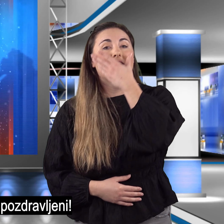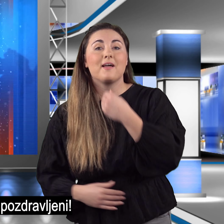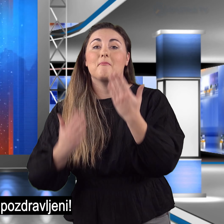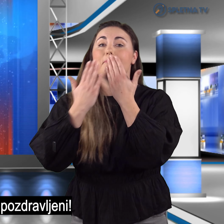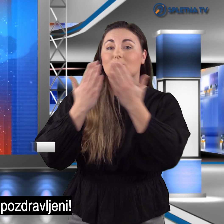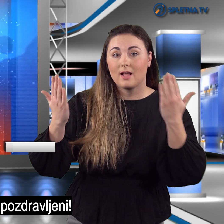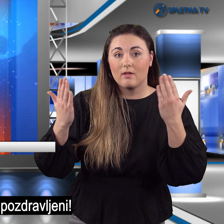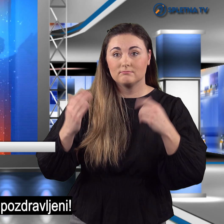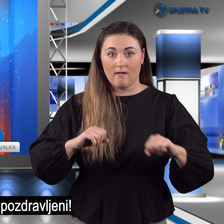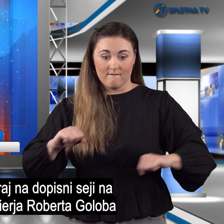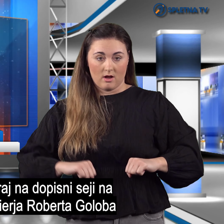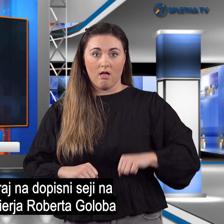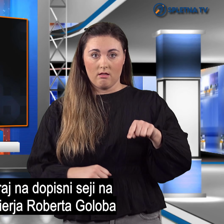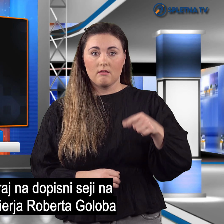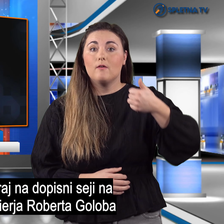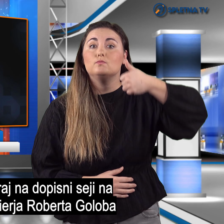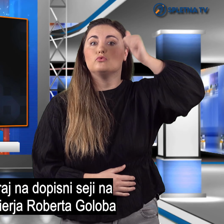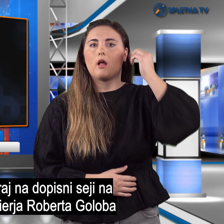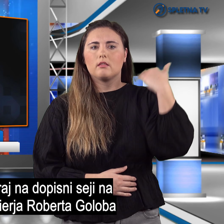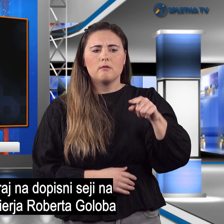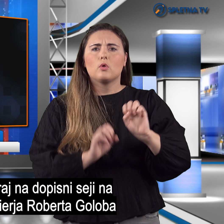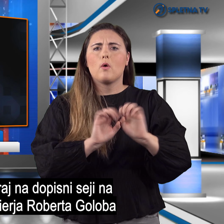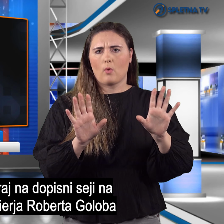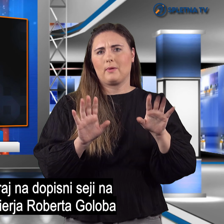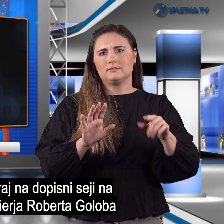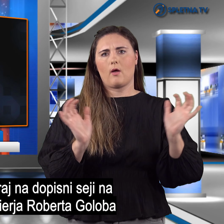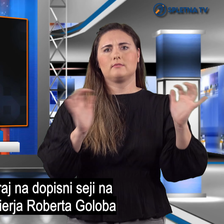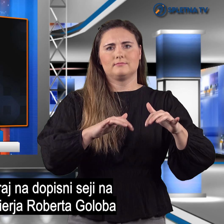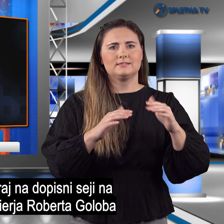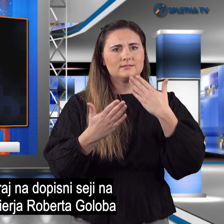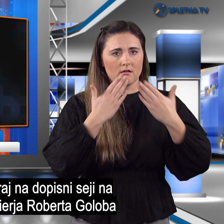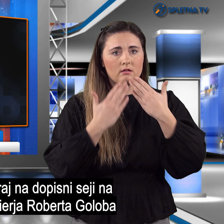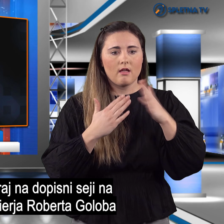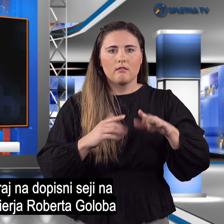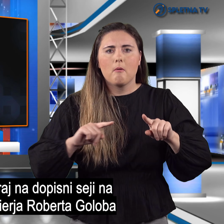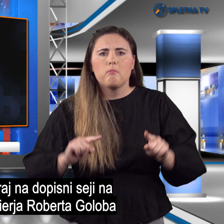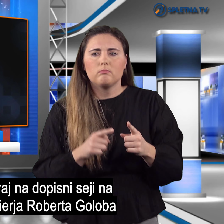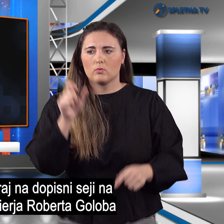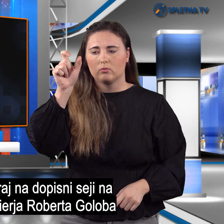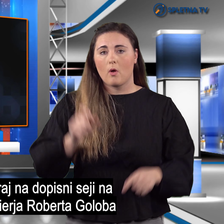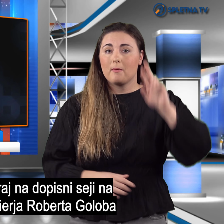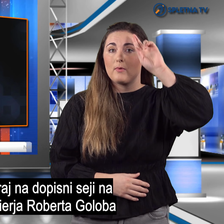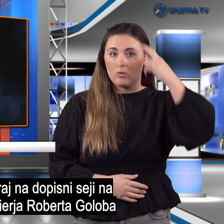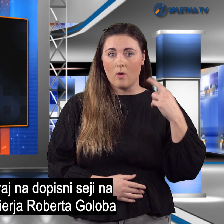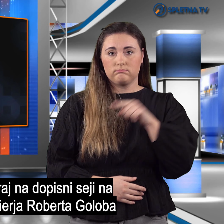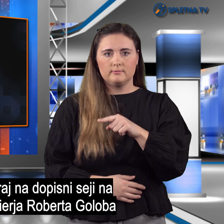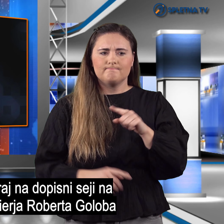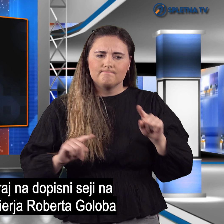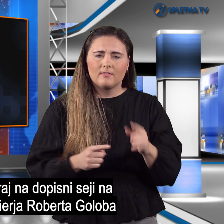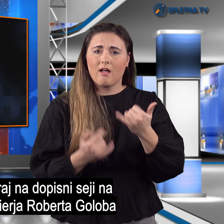Lepo pozdravljeni. Vlada je včeraj na dopisni seji na pobudo premierja Roberta Goloba današnji dan razglasila za dan